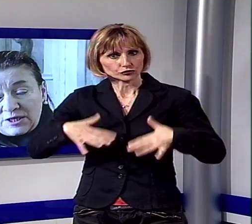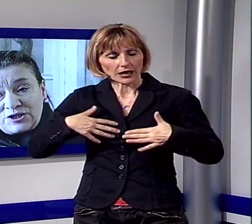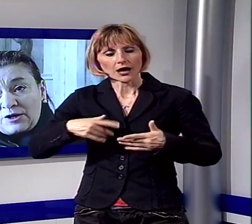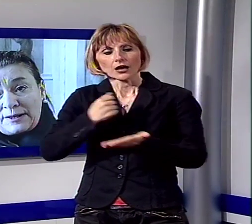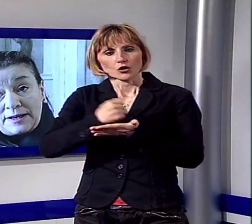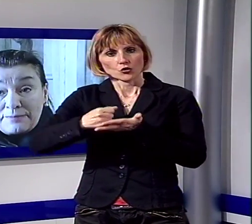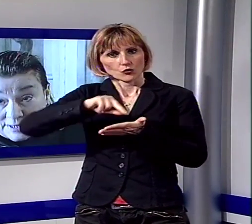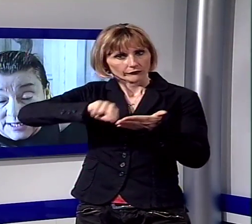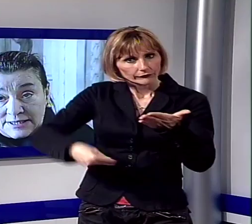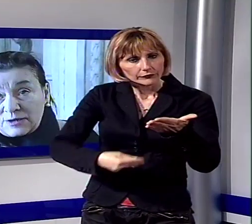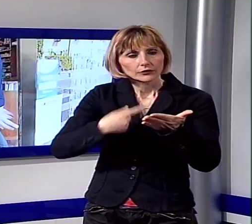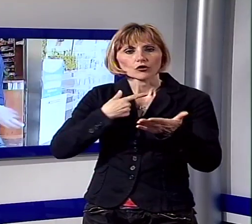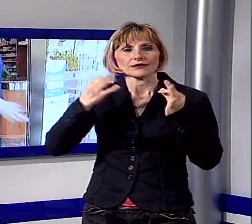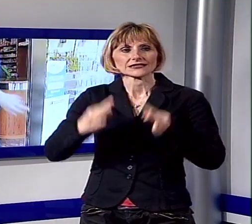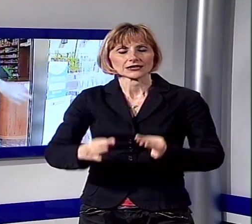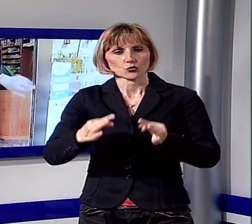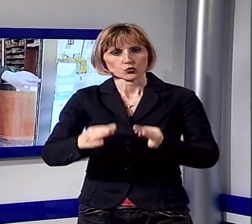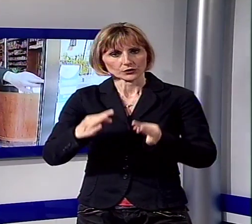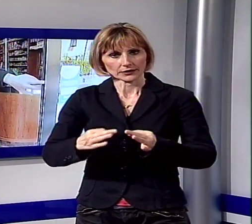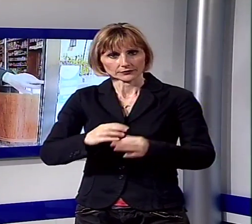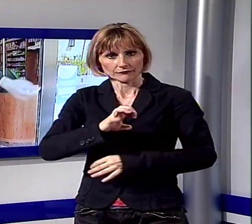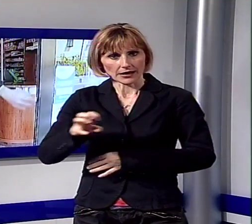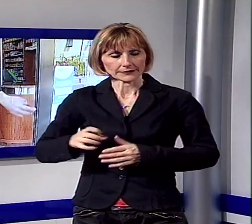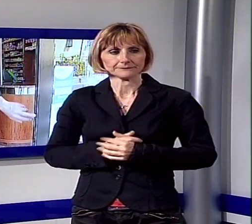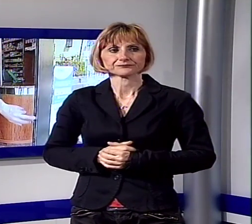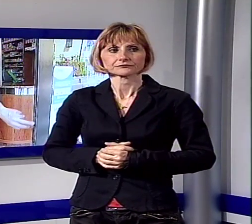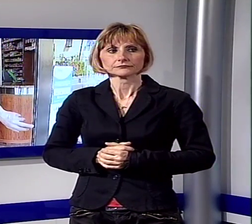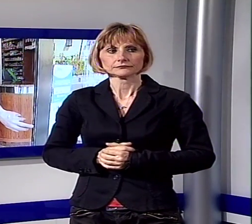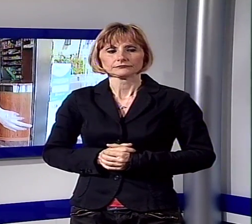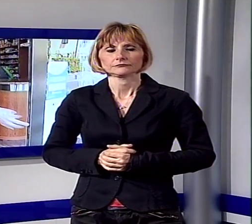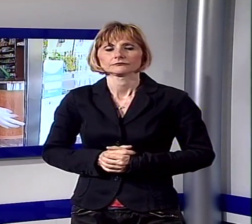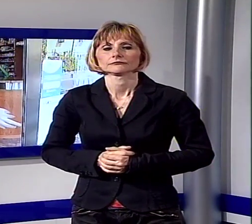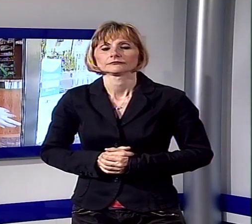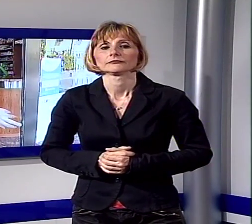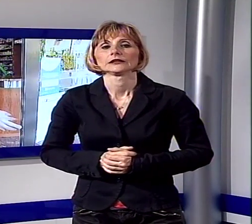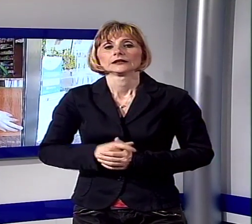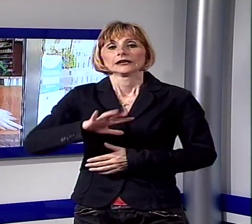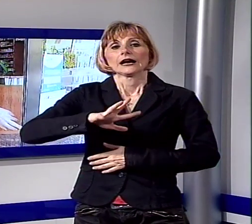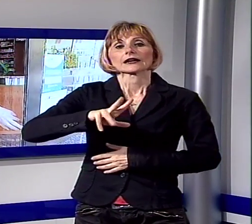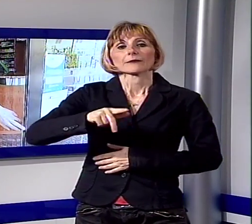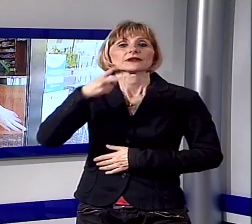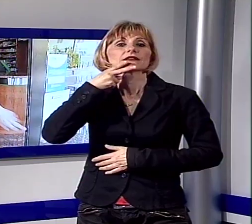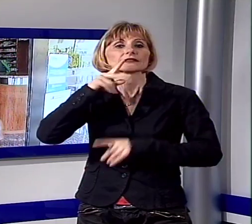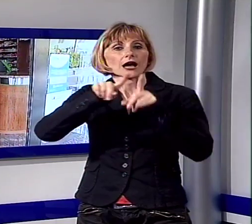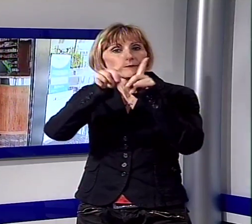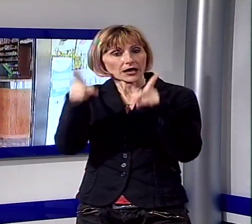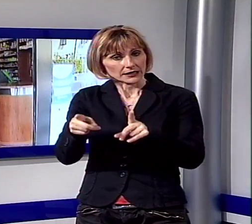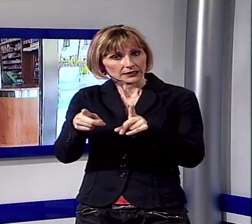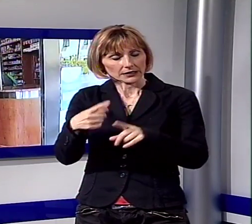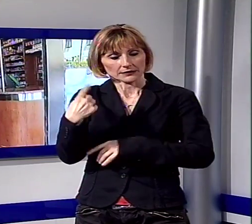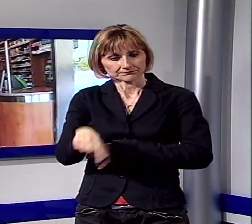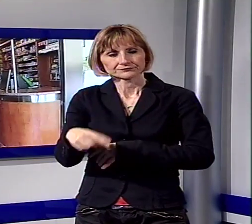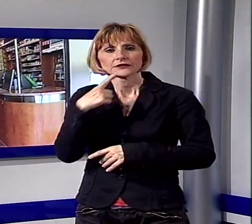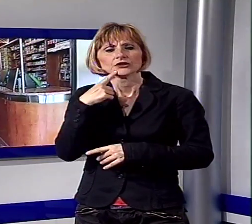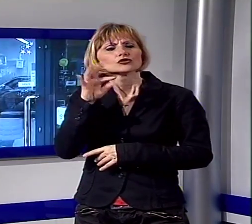sottoscrizione in materia di sicurezza di vari protocolli. Il fenomeno delle rapine nelle tabaccherie è stato al centro